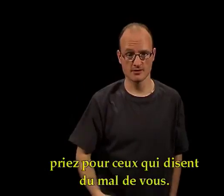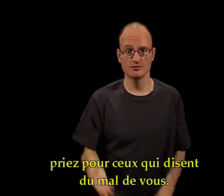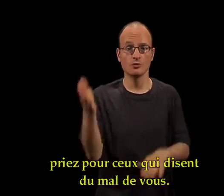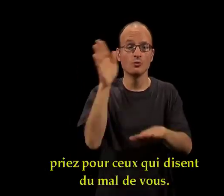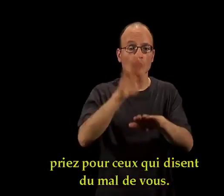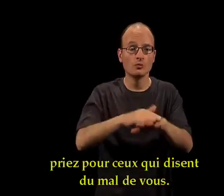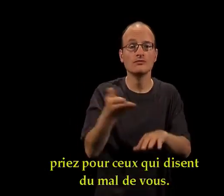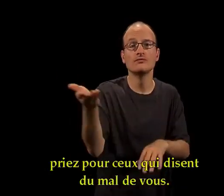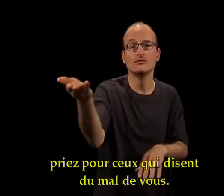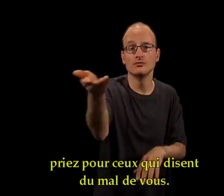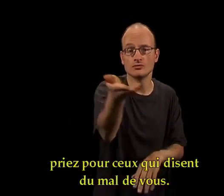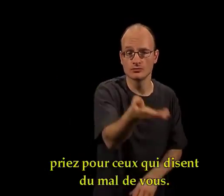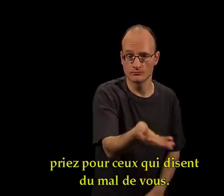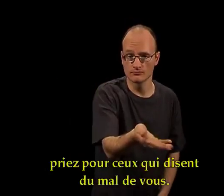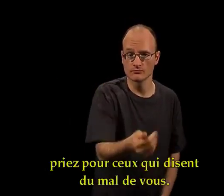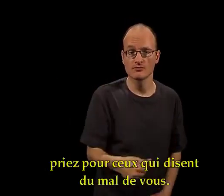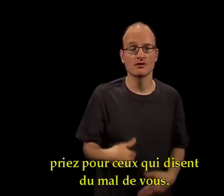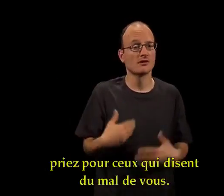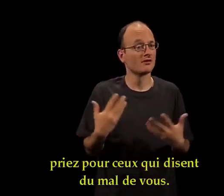Priez pour ceux qui disent du mal de vous.